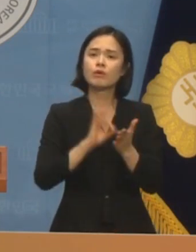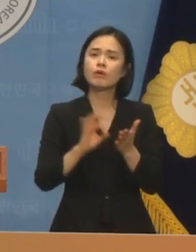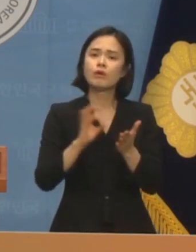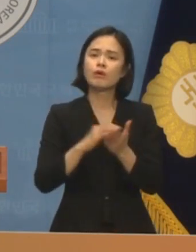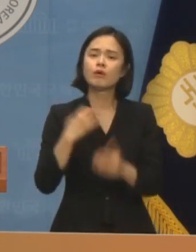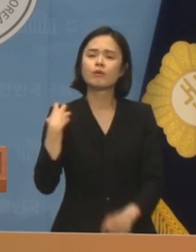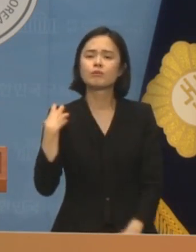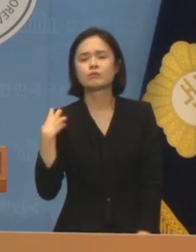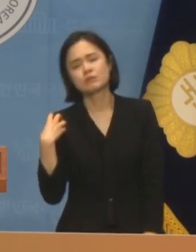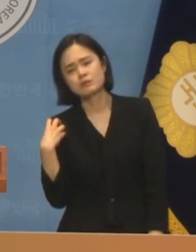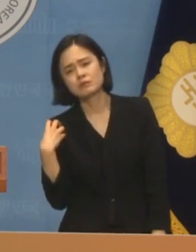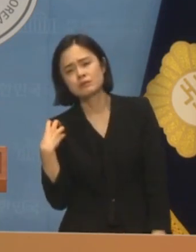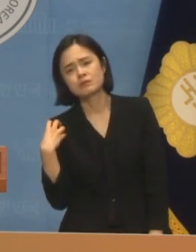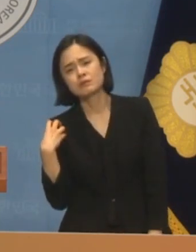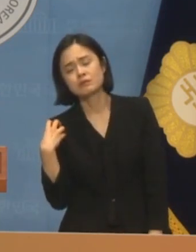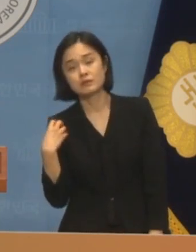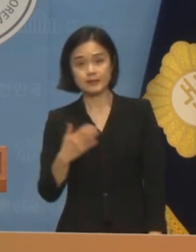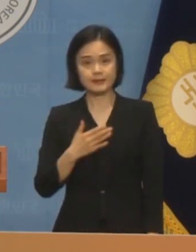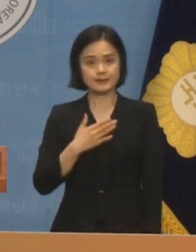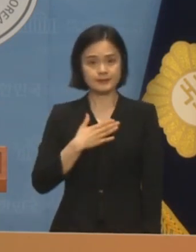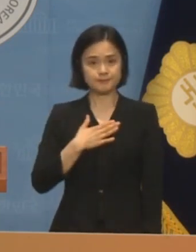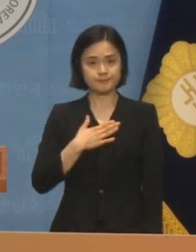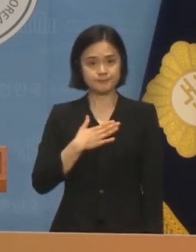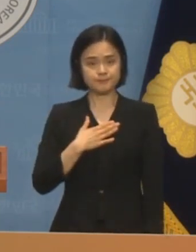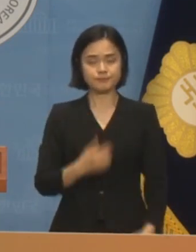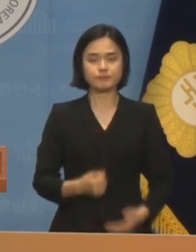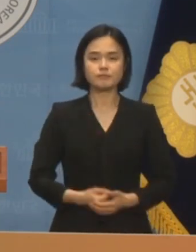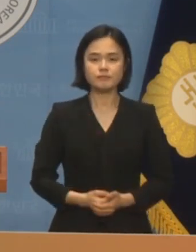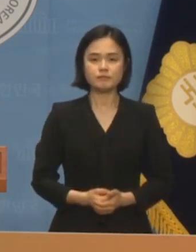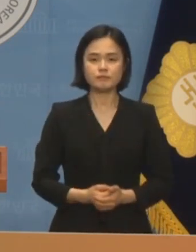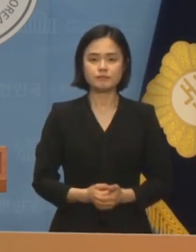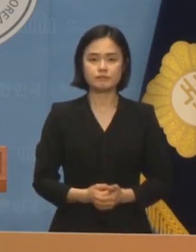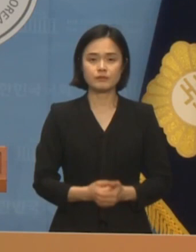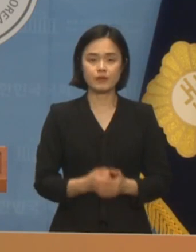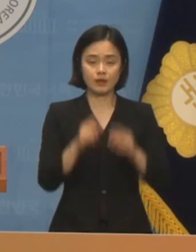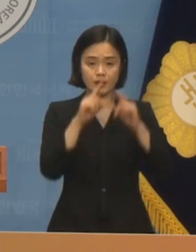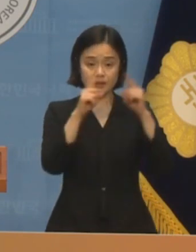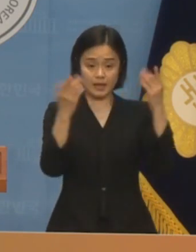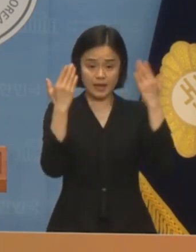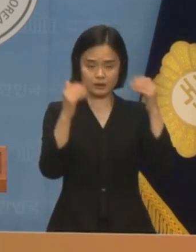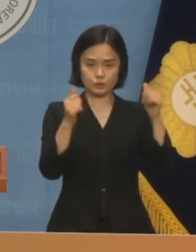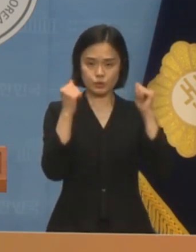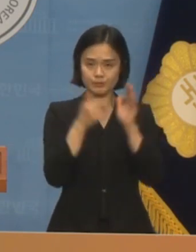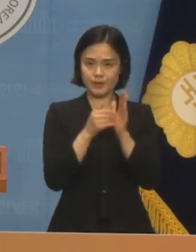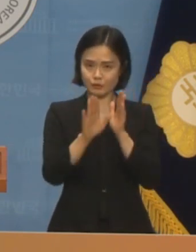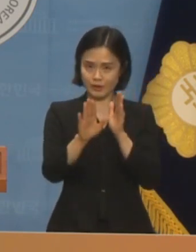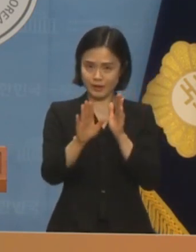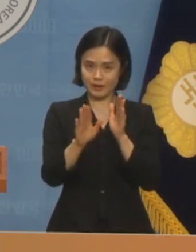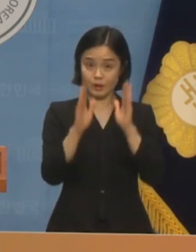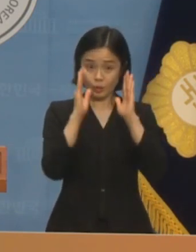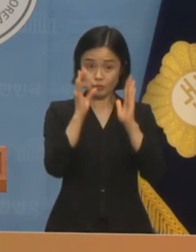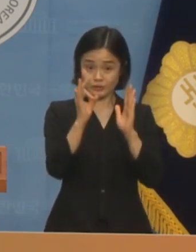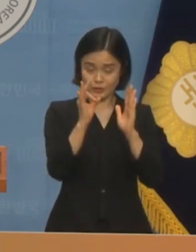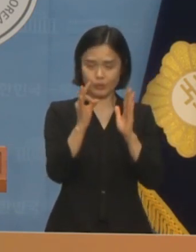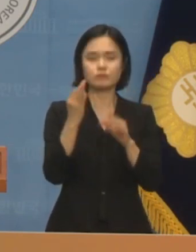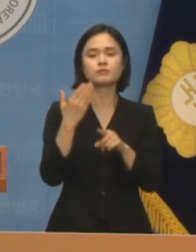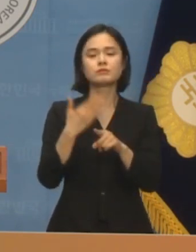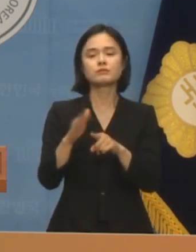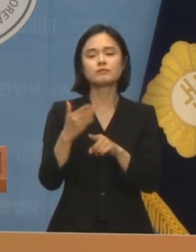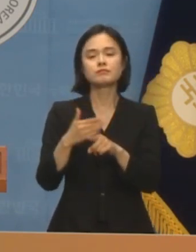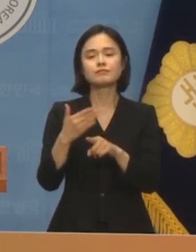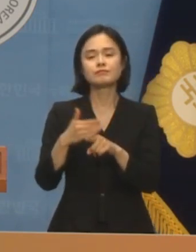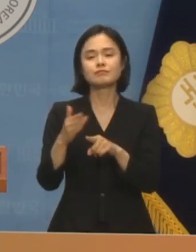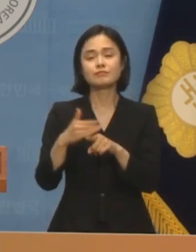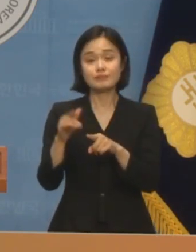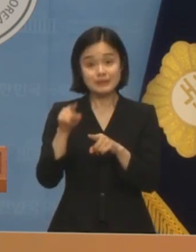저는 취업 후 학자금을 이용한 학생들에 대해서 적어도 대학에 다니고 취업